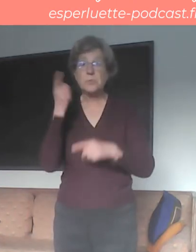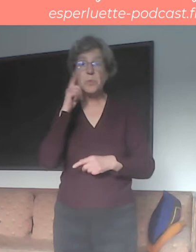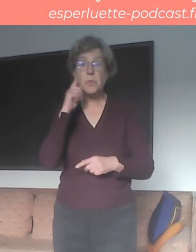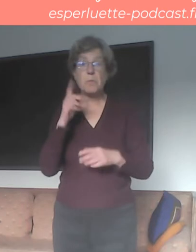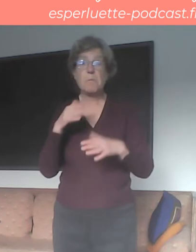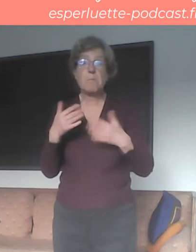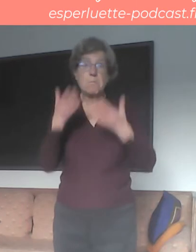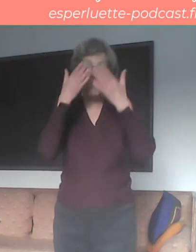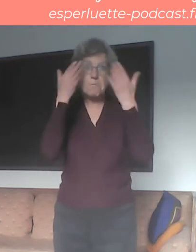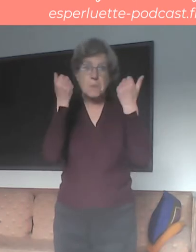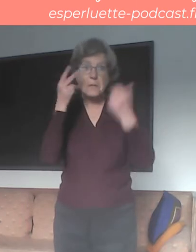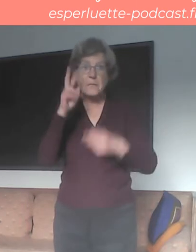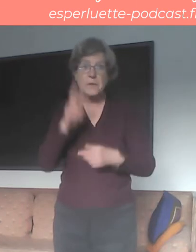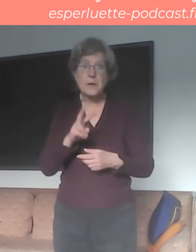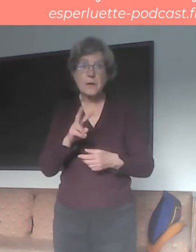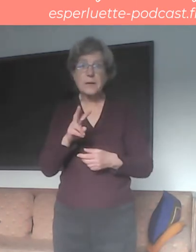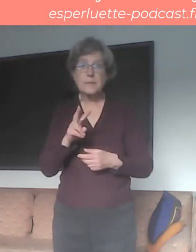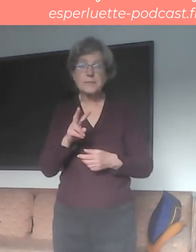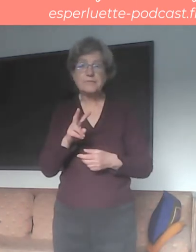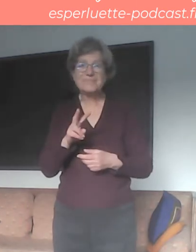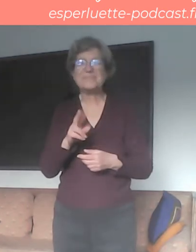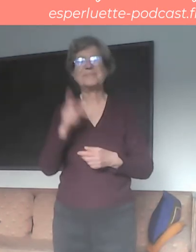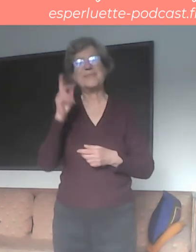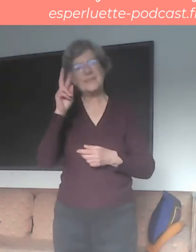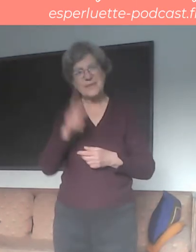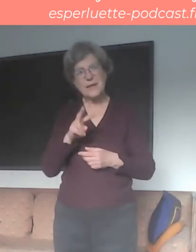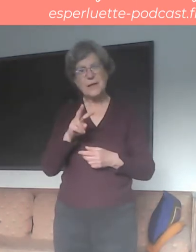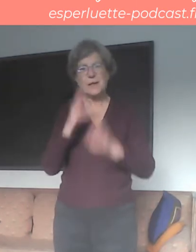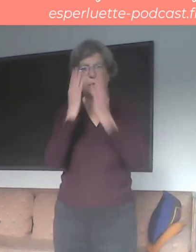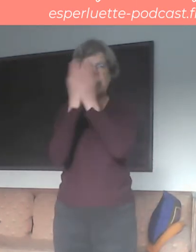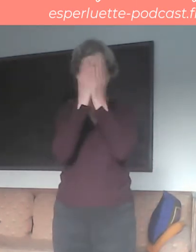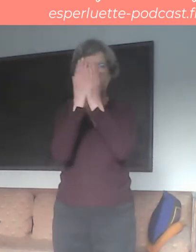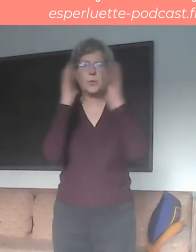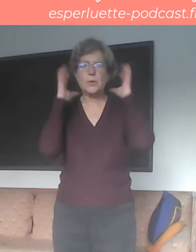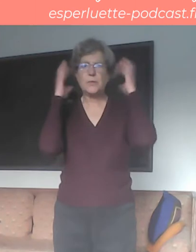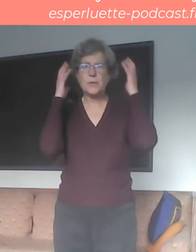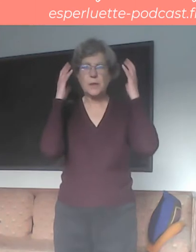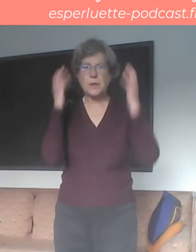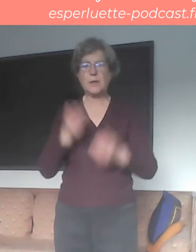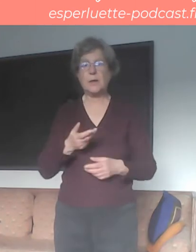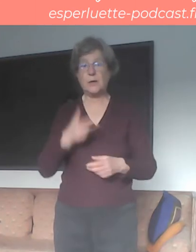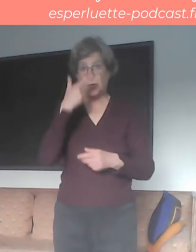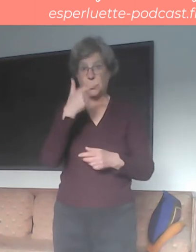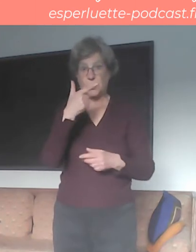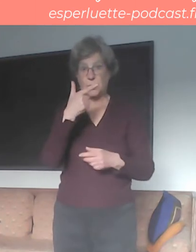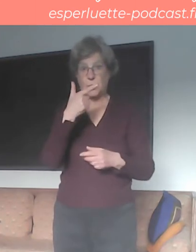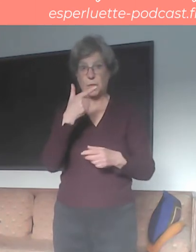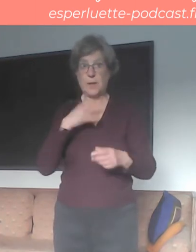la parole. Donc c'est l'étude des structures de langue en linguistique. Maintenant ça s'appelle science du langage. Il y a énormément d'aspects